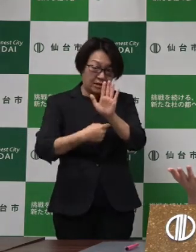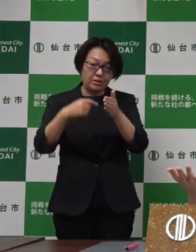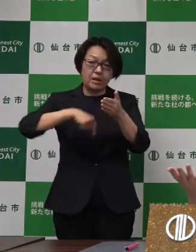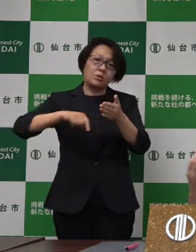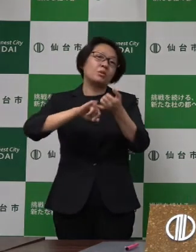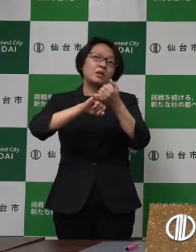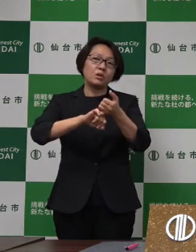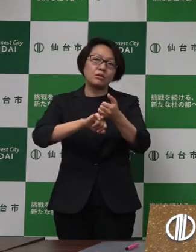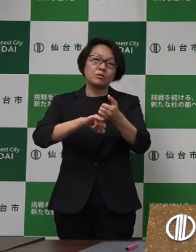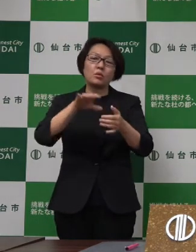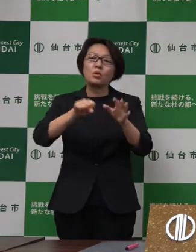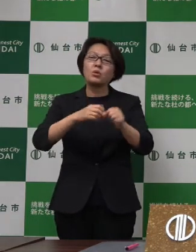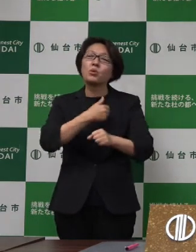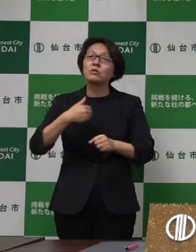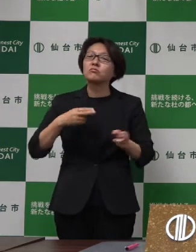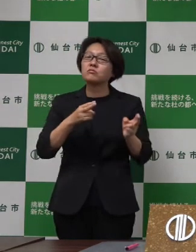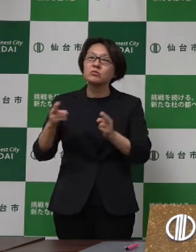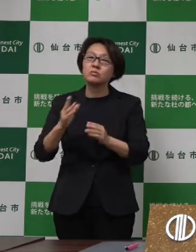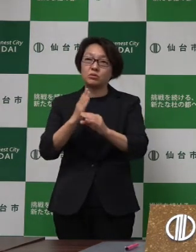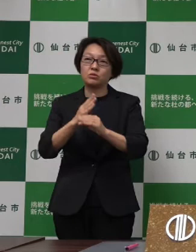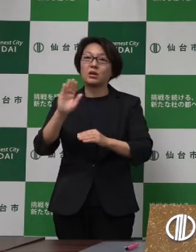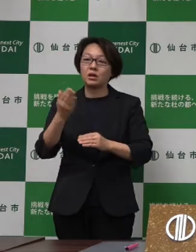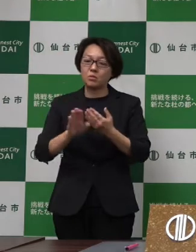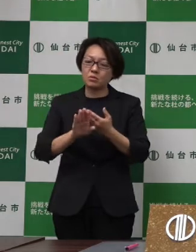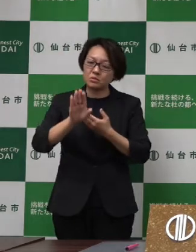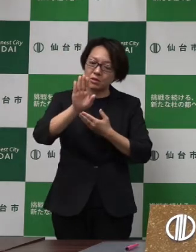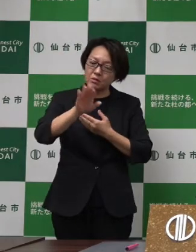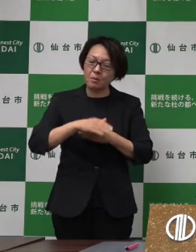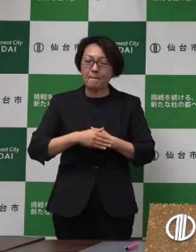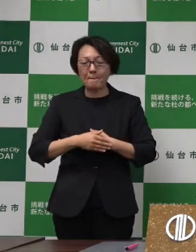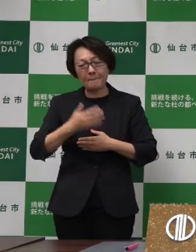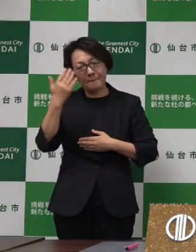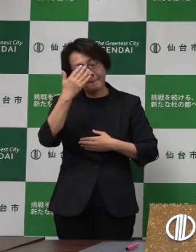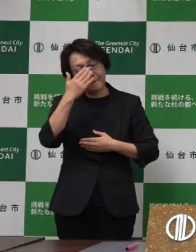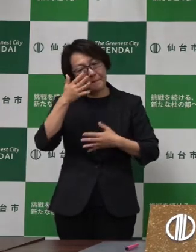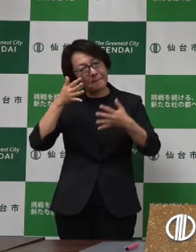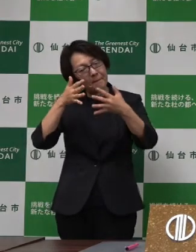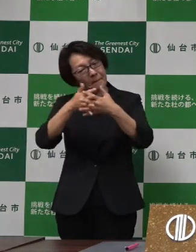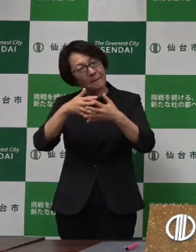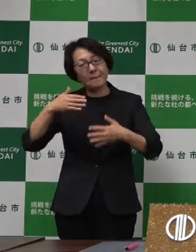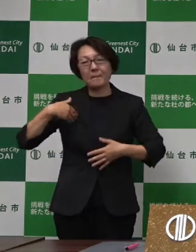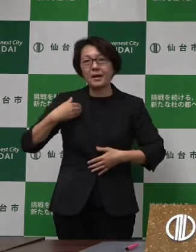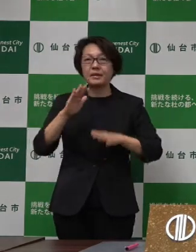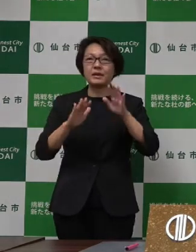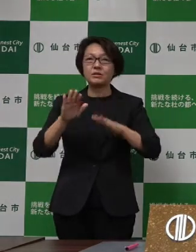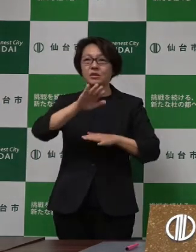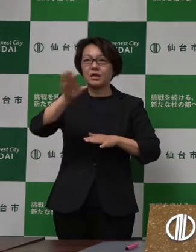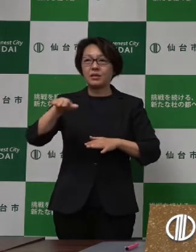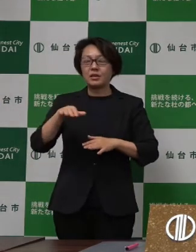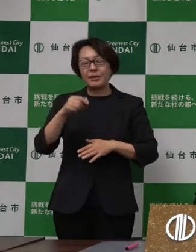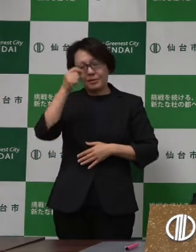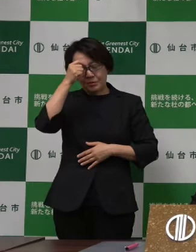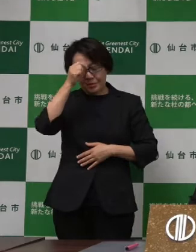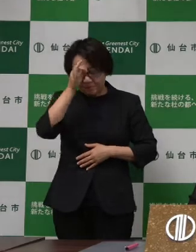れるようにしているところですけれども、その先についてはまだはっきり見えないところもあってですね、皆様にご迷惑をおかけしているのかもしれません